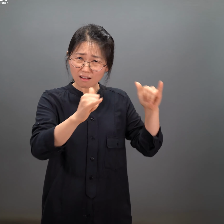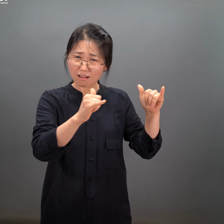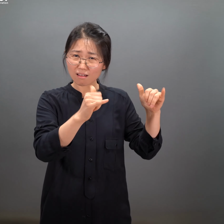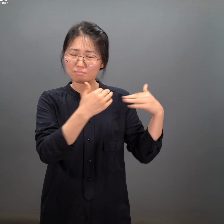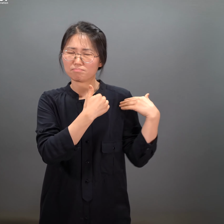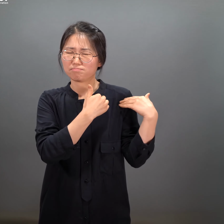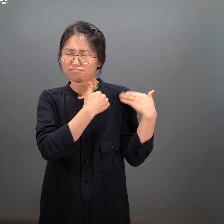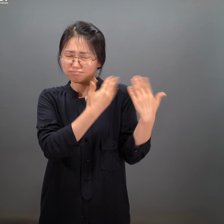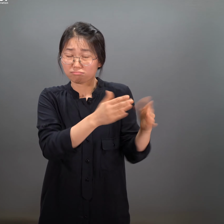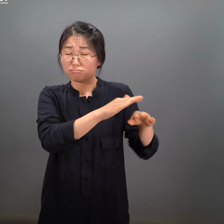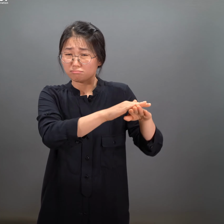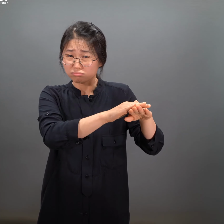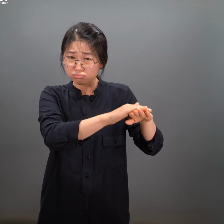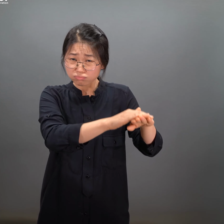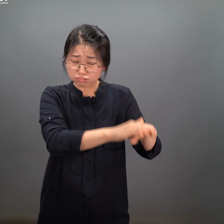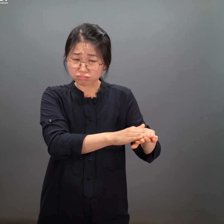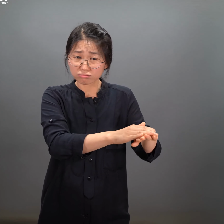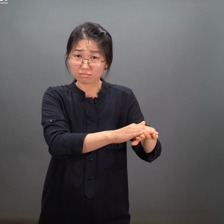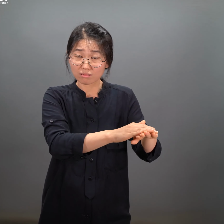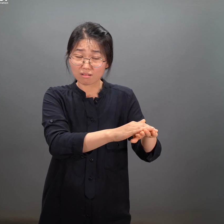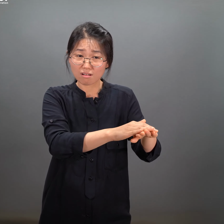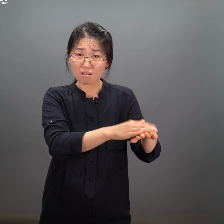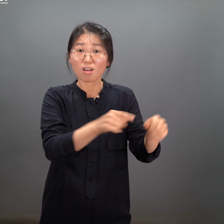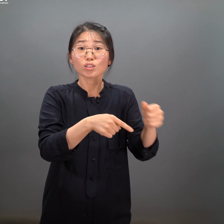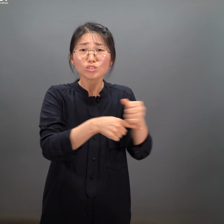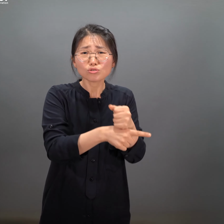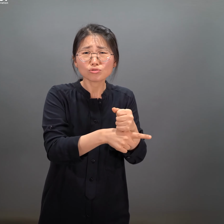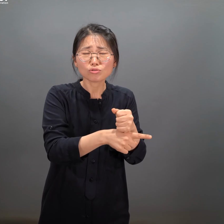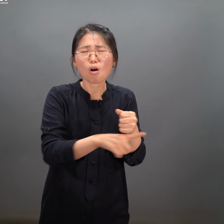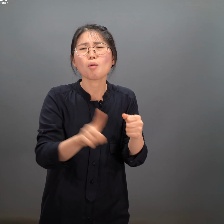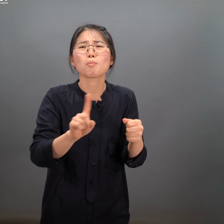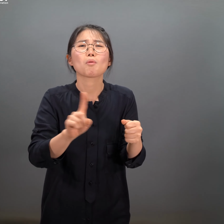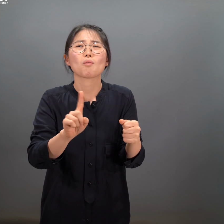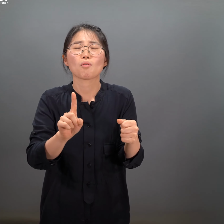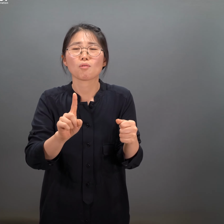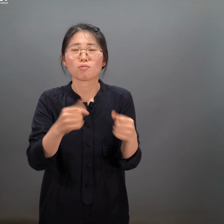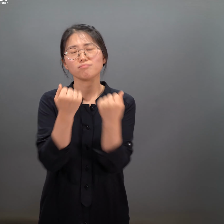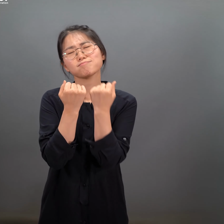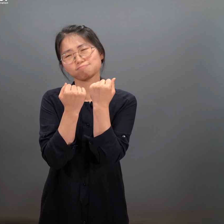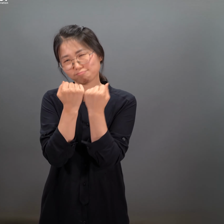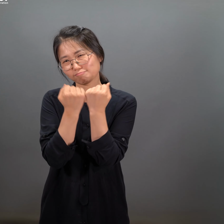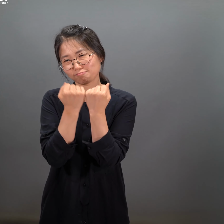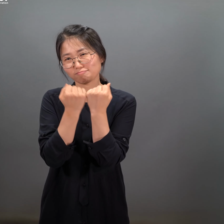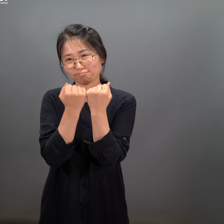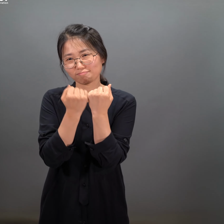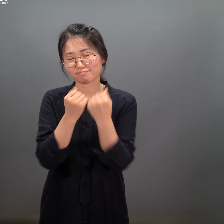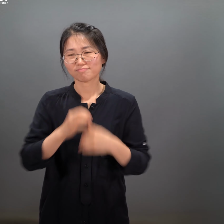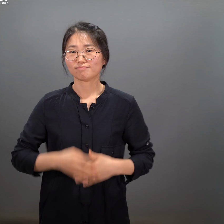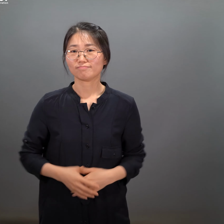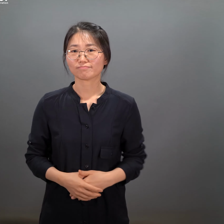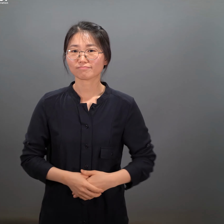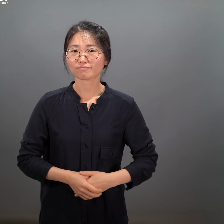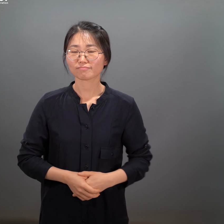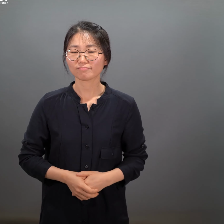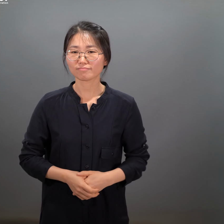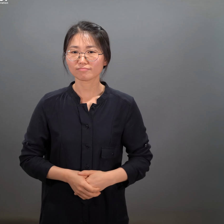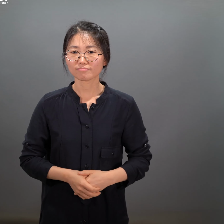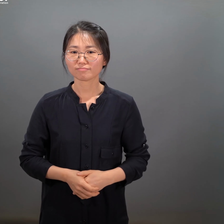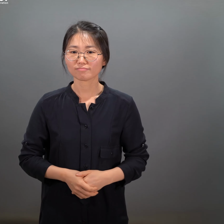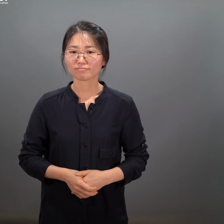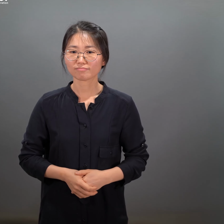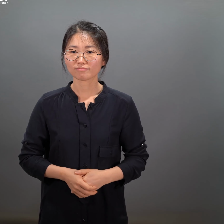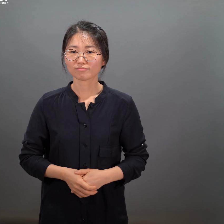사람들, 가나안 사람들을 완전히 다 쫓아내지 않고 남겨두셨는가? 라는 질문에